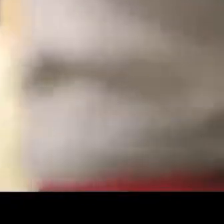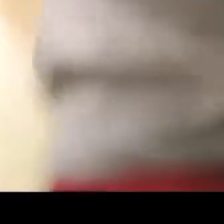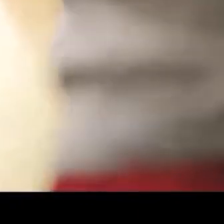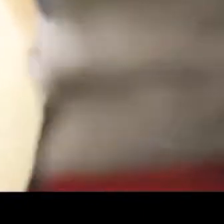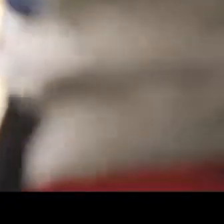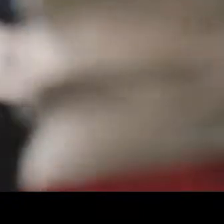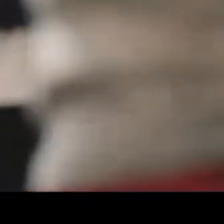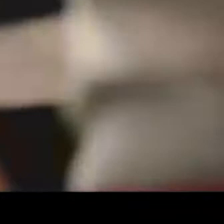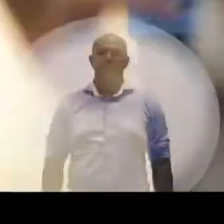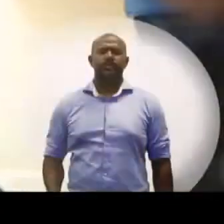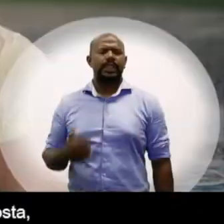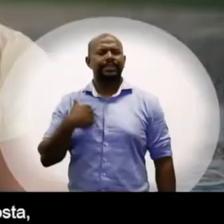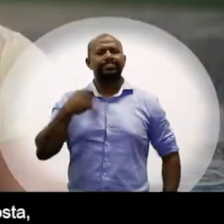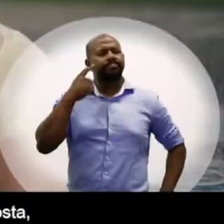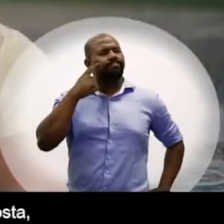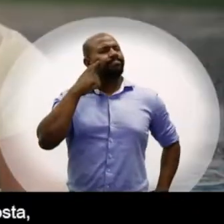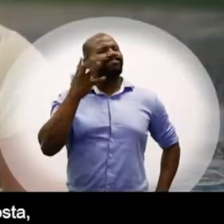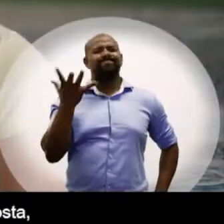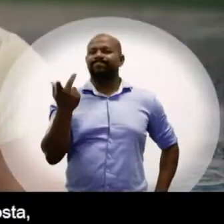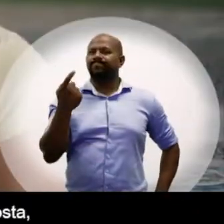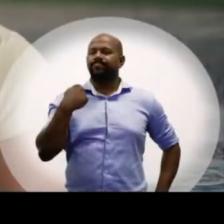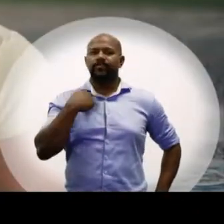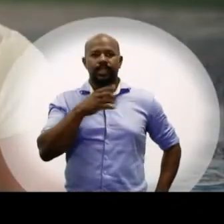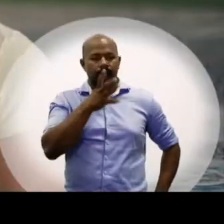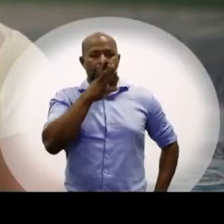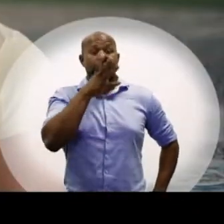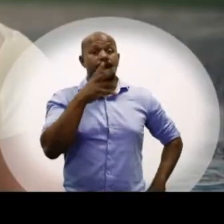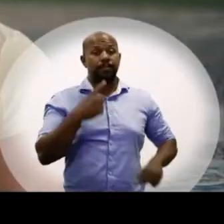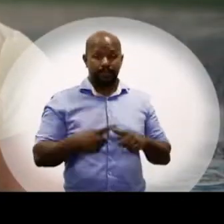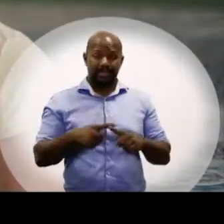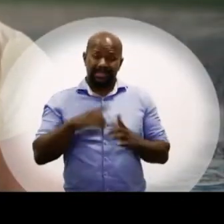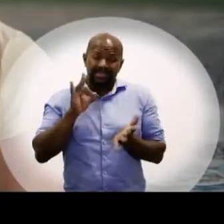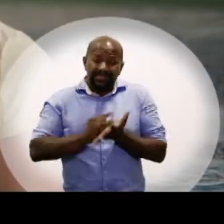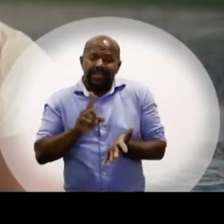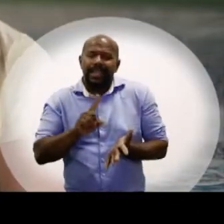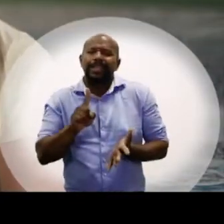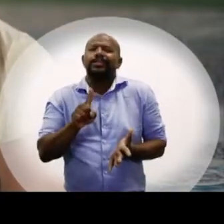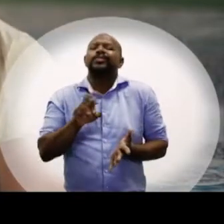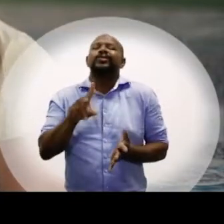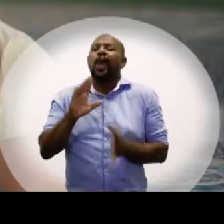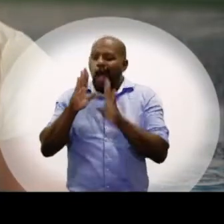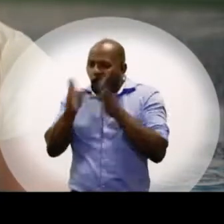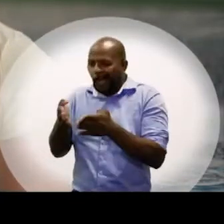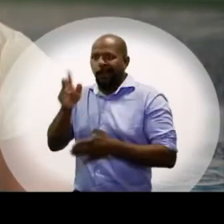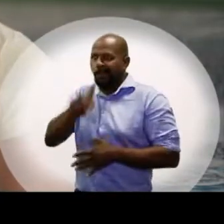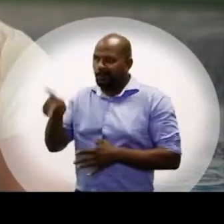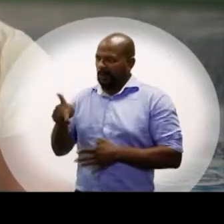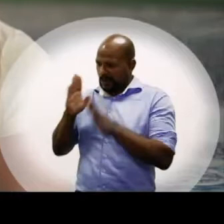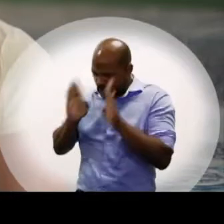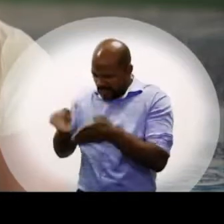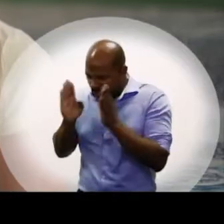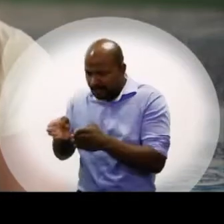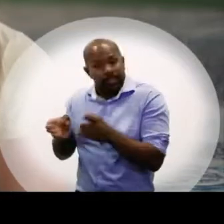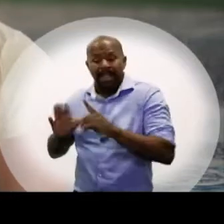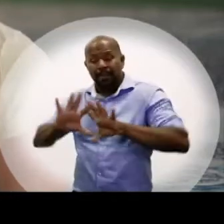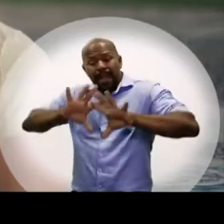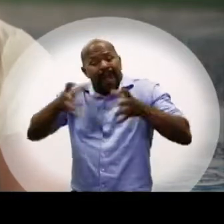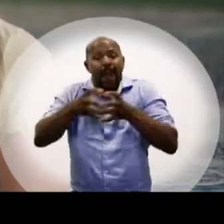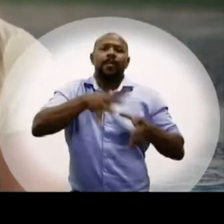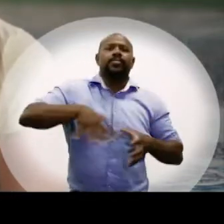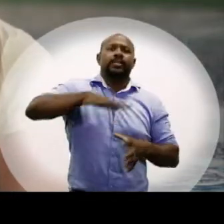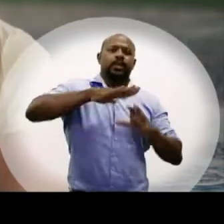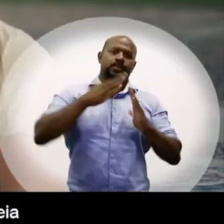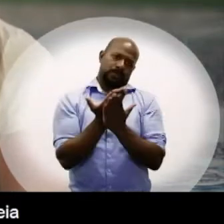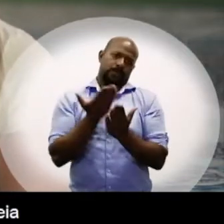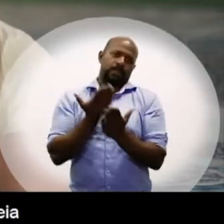especializado, Ferraz de Vasconcelos. Eu achei fantástica a proposta, porque na verdade ele não focou no professor em si, né, mas na comunidade